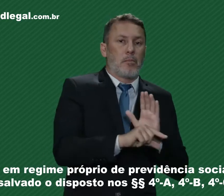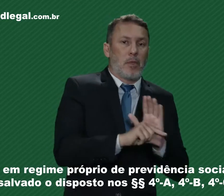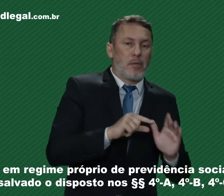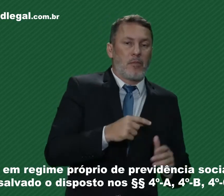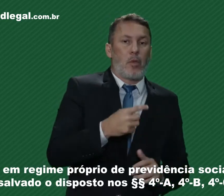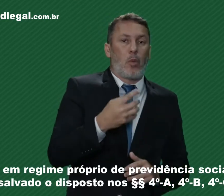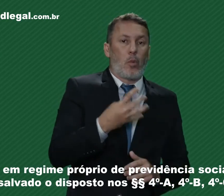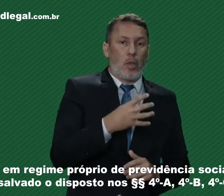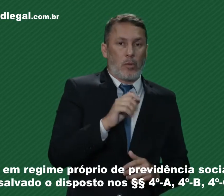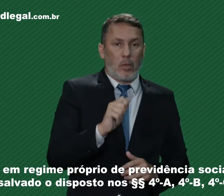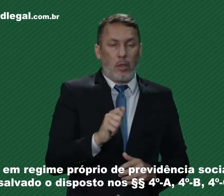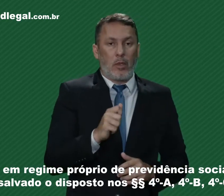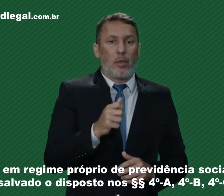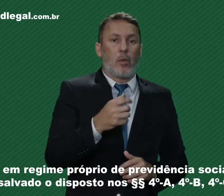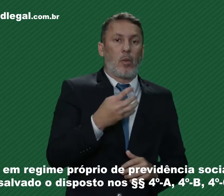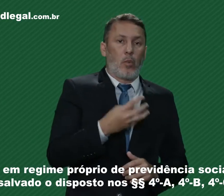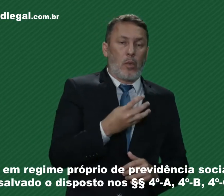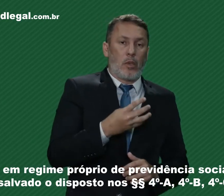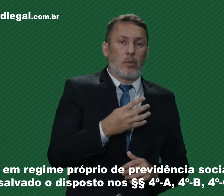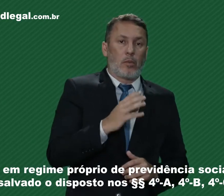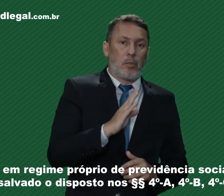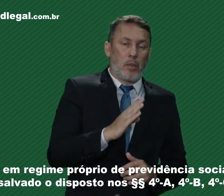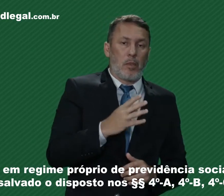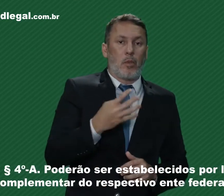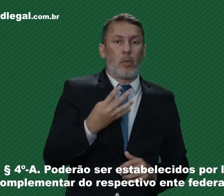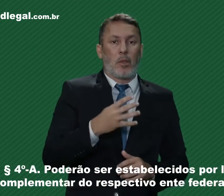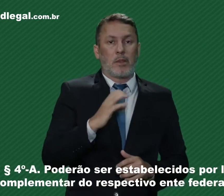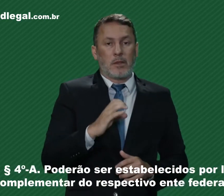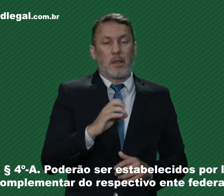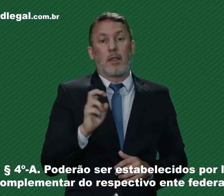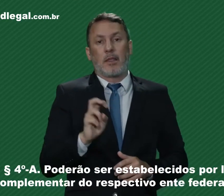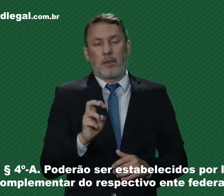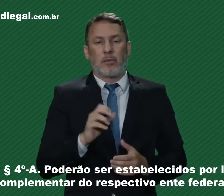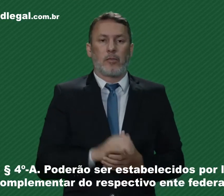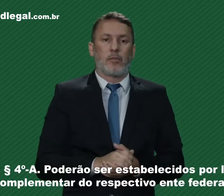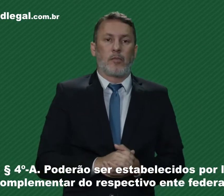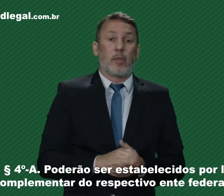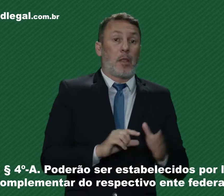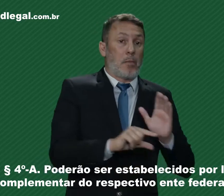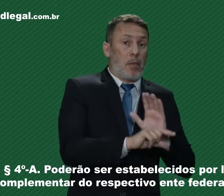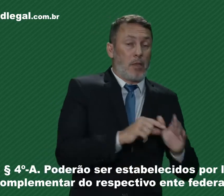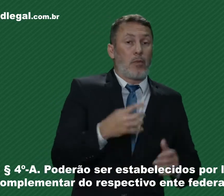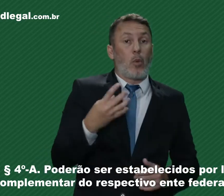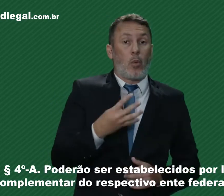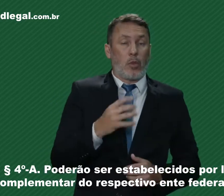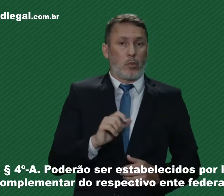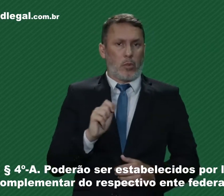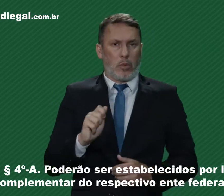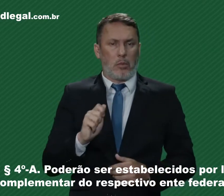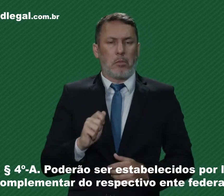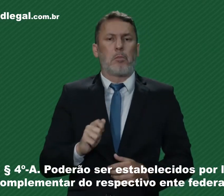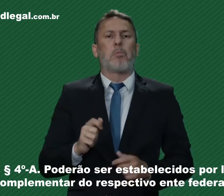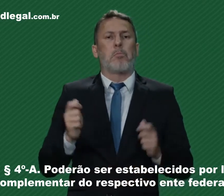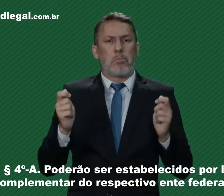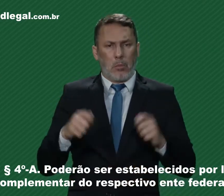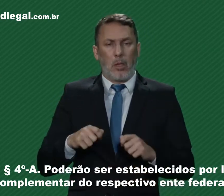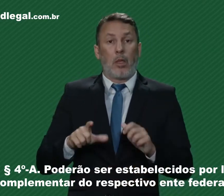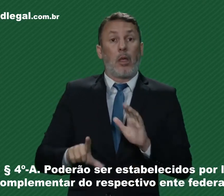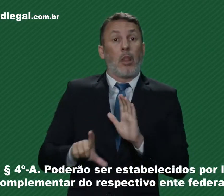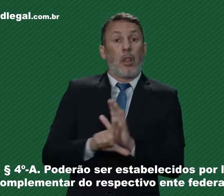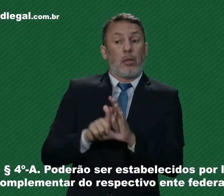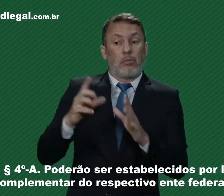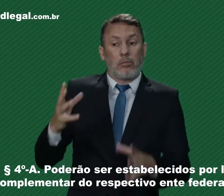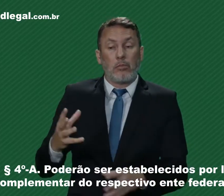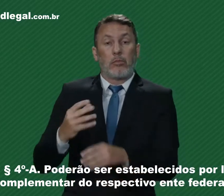4º-A, 4º-B, 4º-C e 5º. Parágrafo 4º-A. Poderão ser estabelecidos por lei complementar